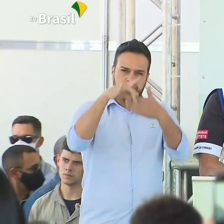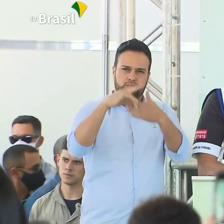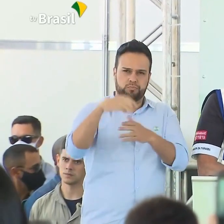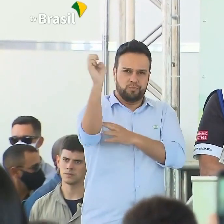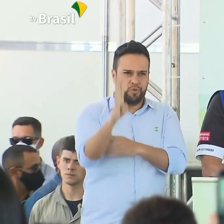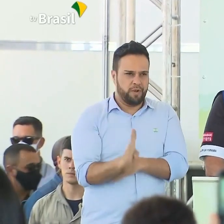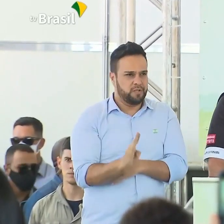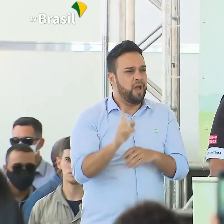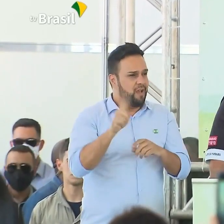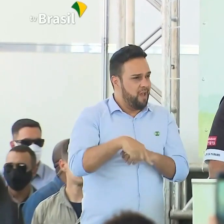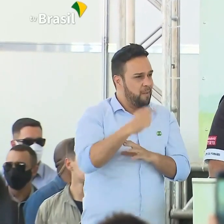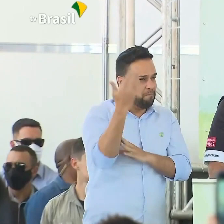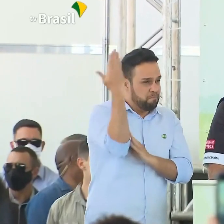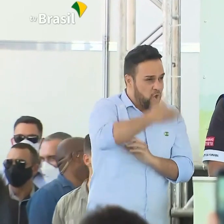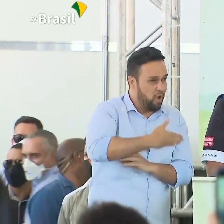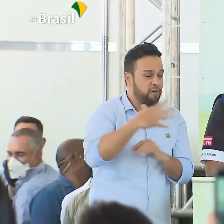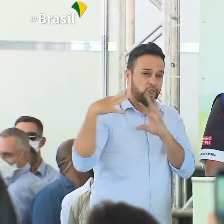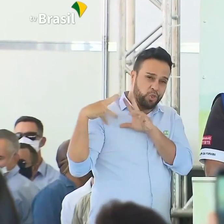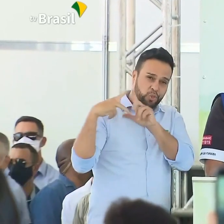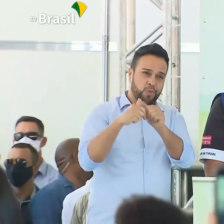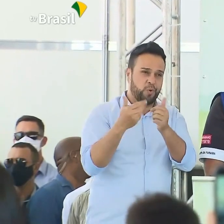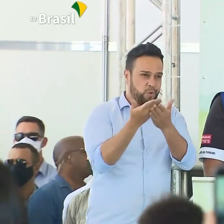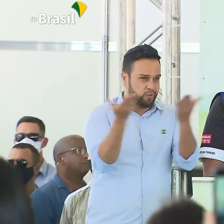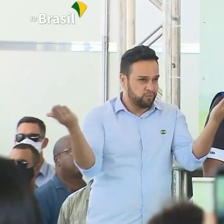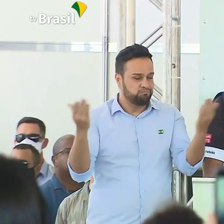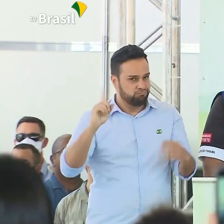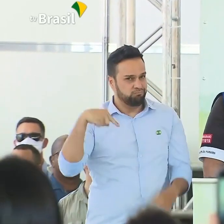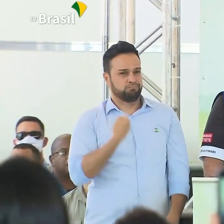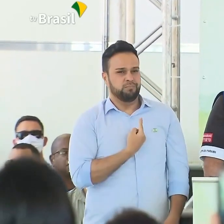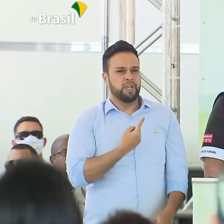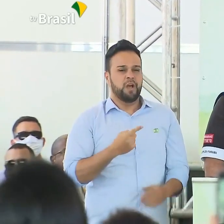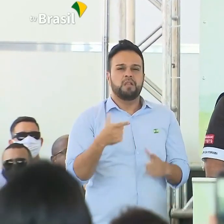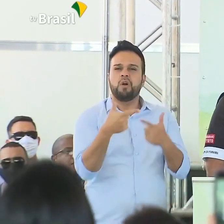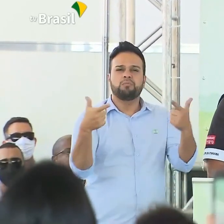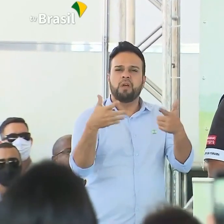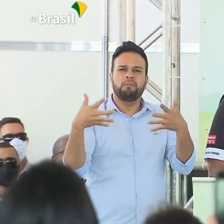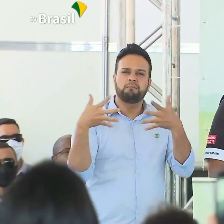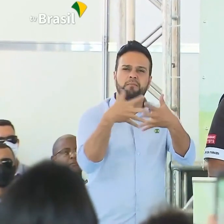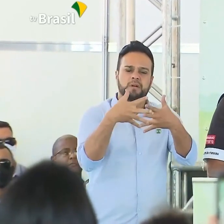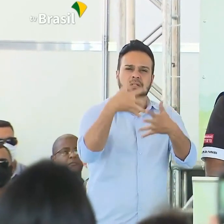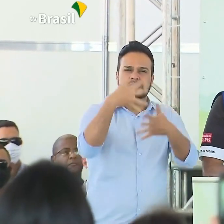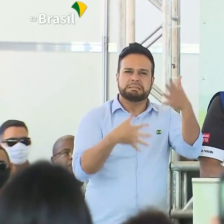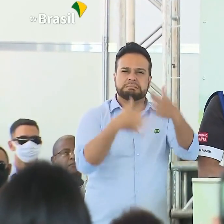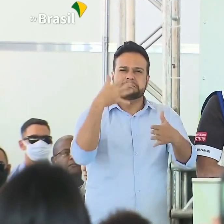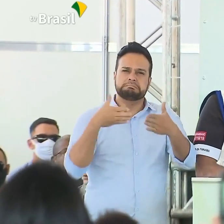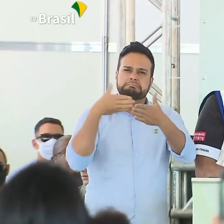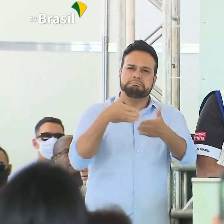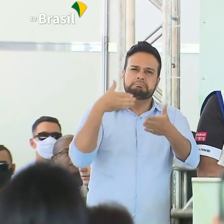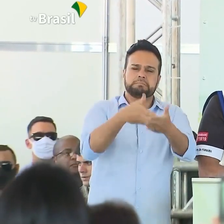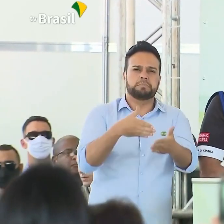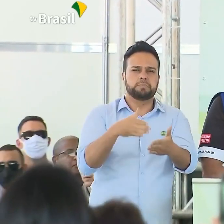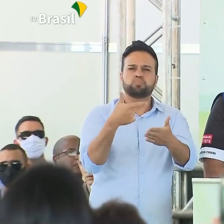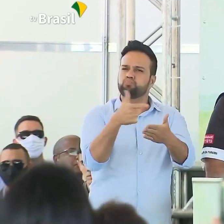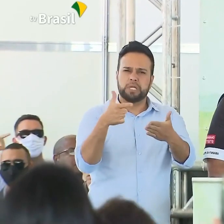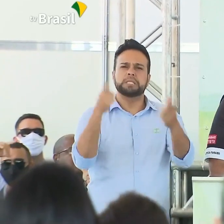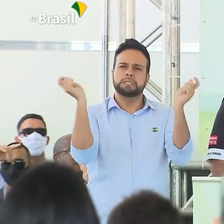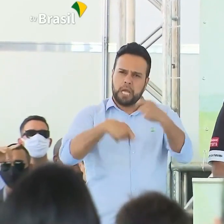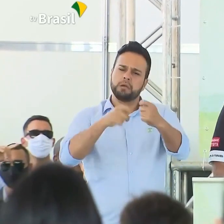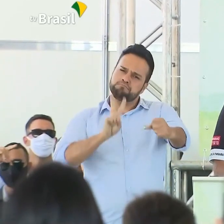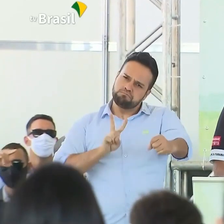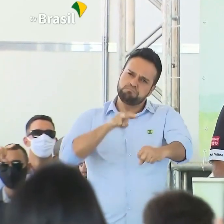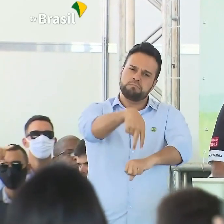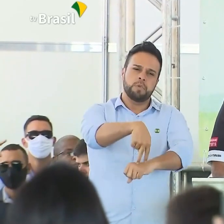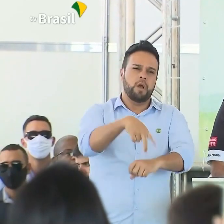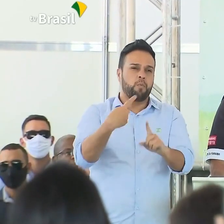que, para todos nós, não existe obstáculo intransponível. Aquilo onde nós